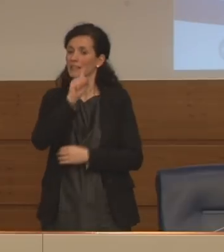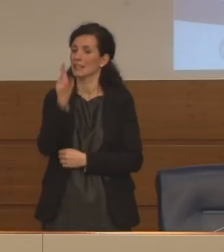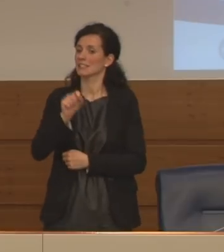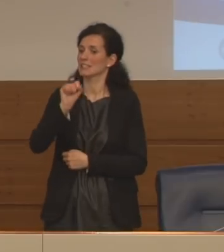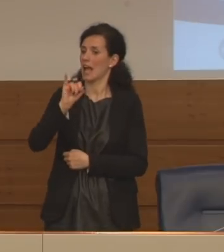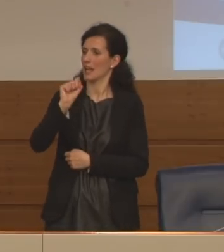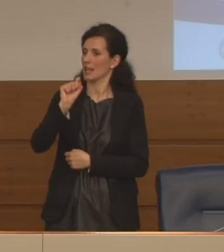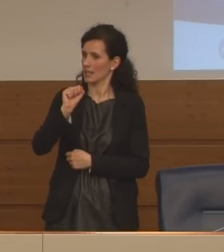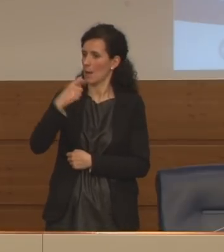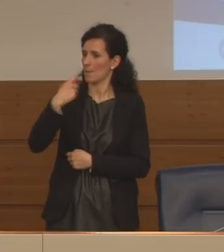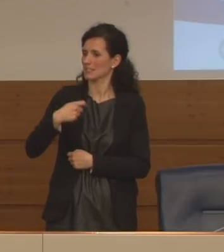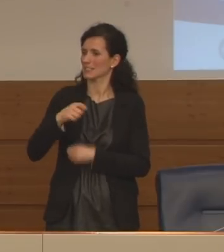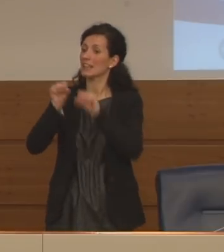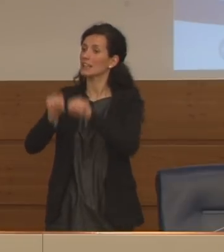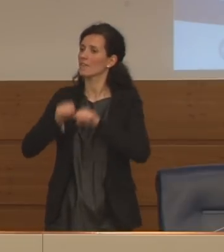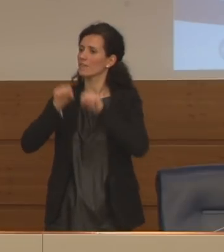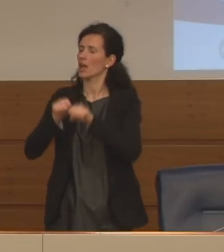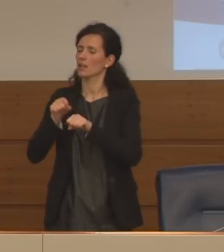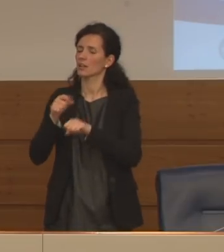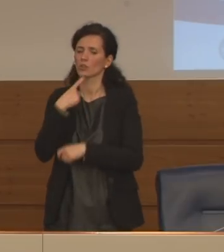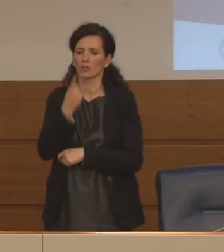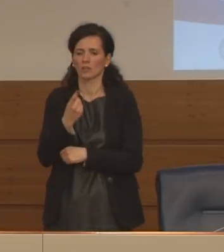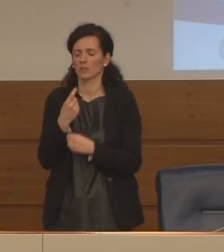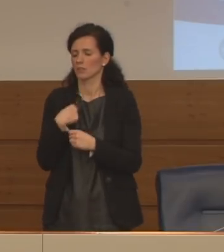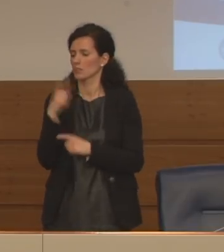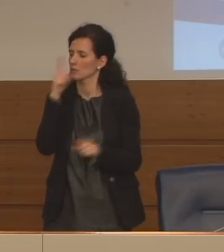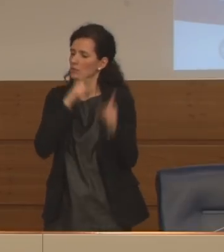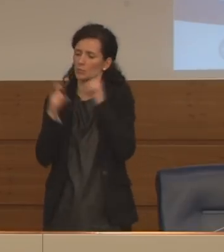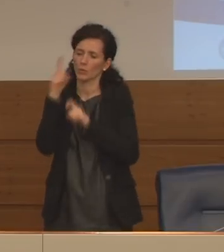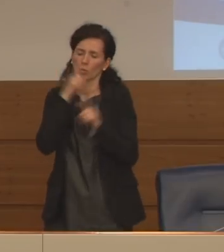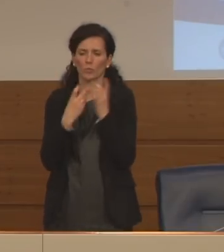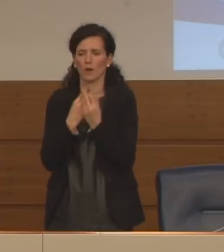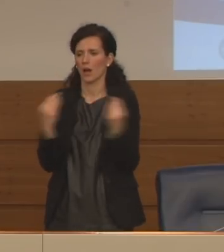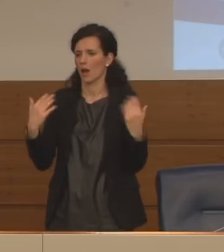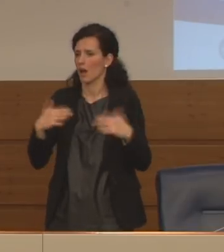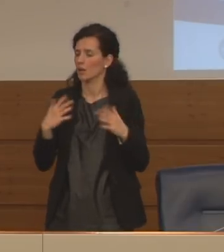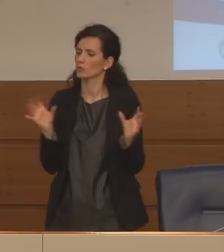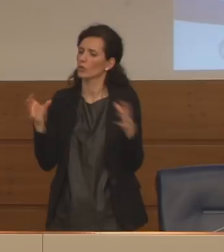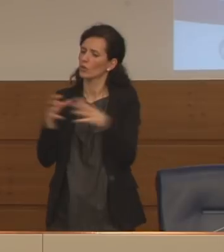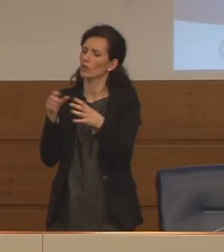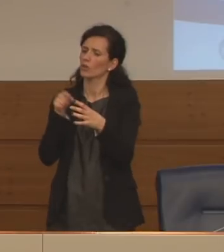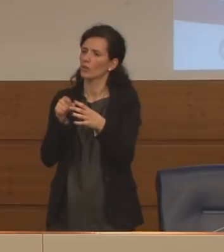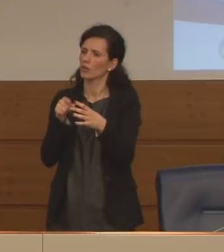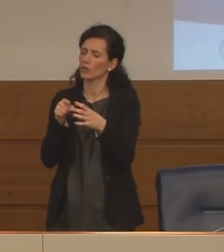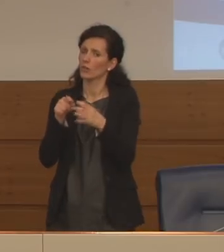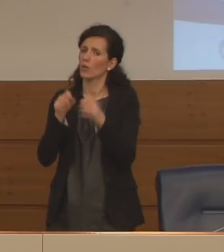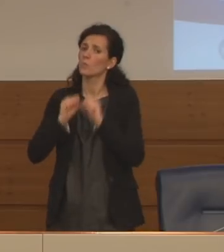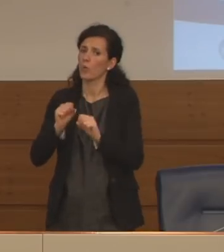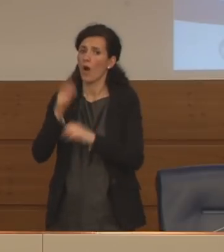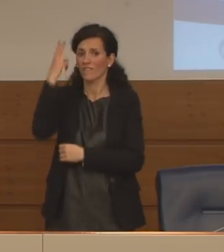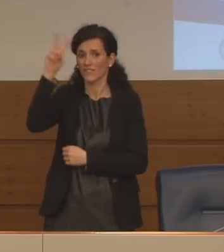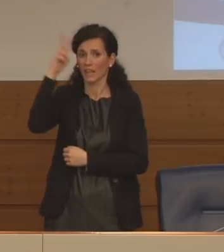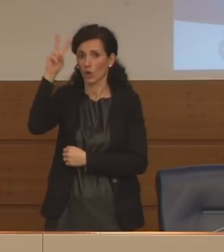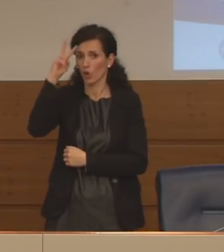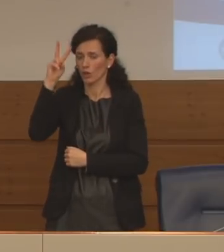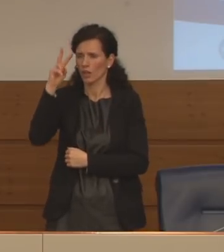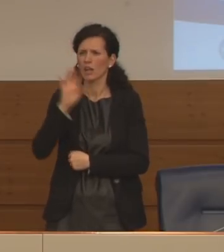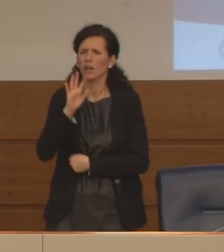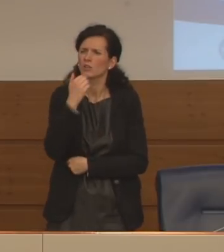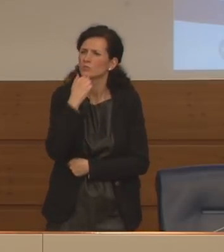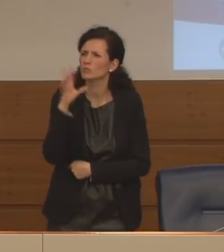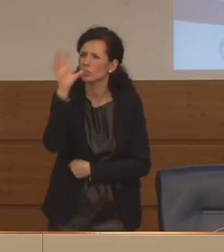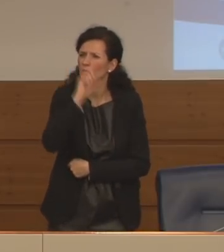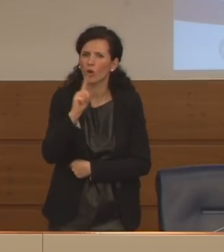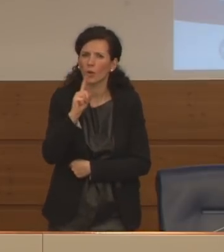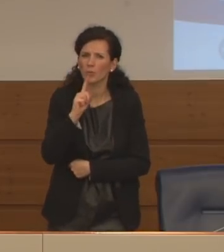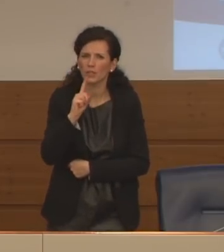governatore del veneto si dice molto preoccupato per un nuovo cluster che potrebbe essere quello di verona ho capito primo